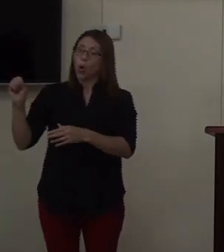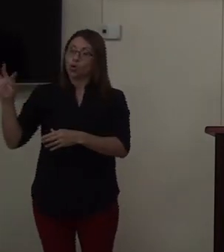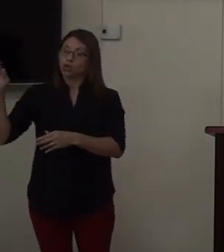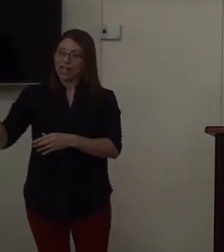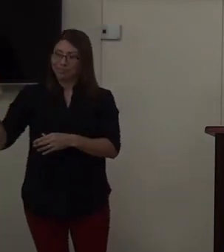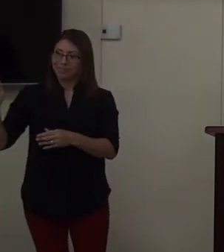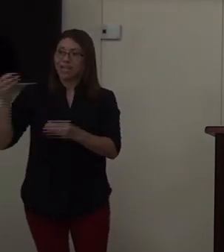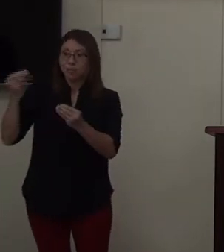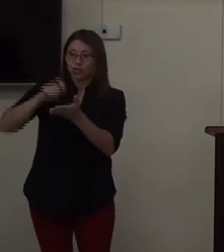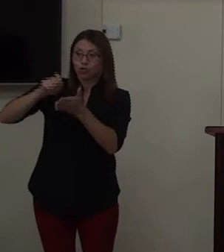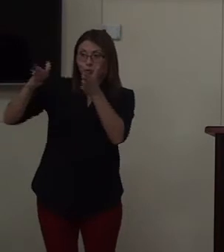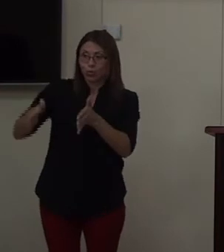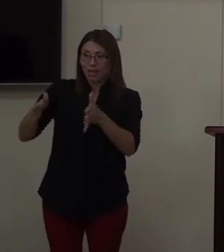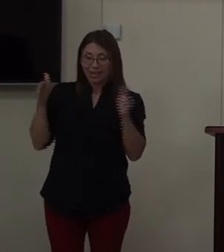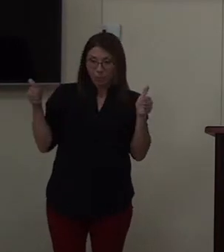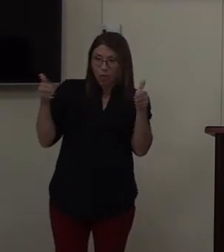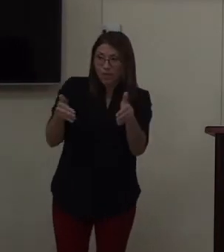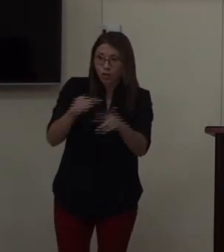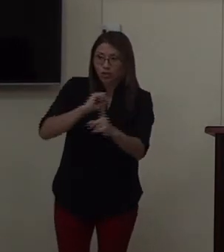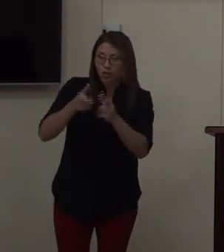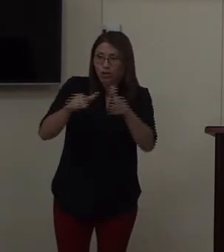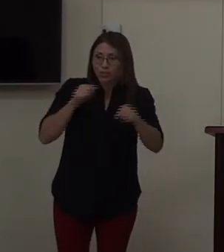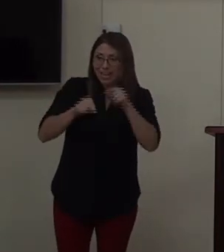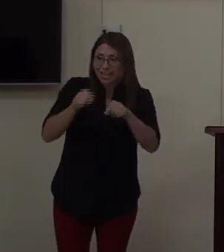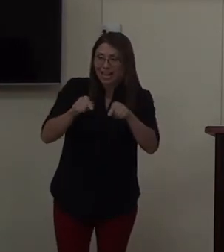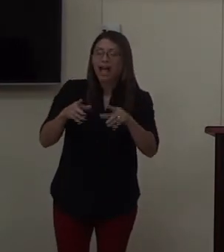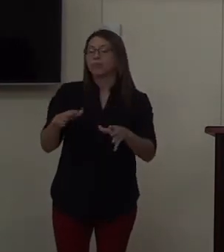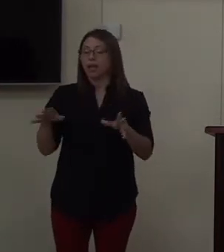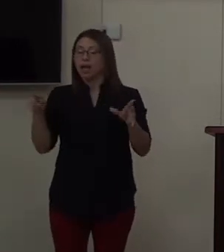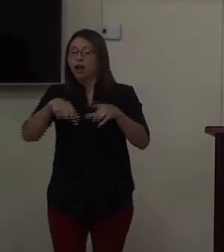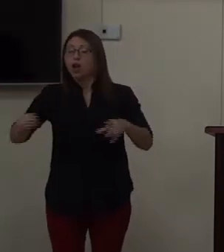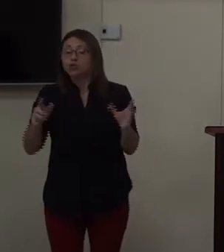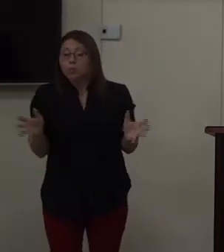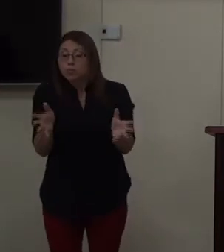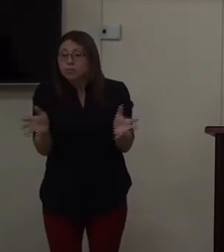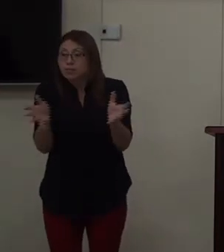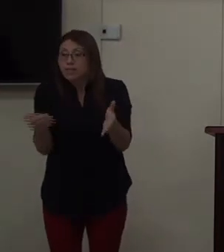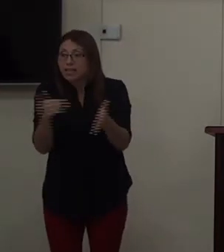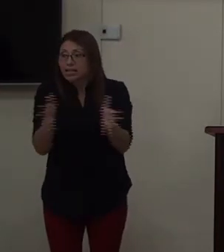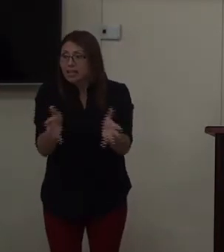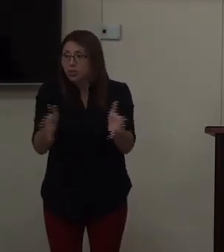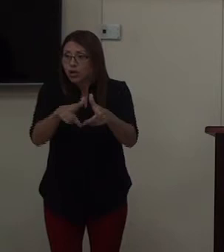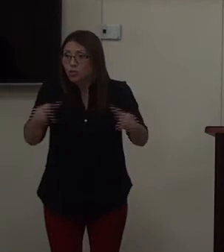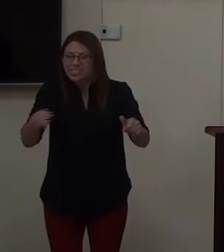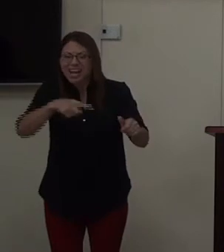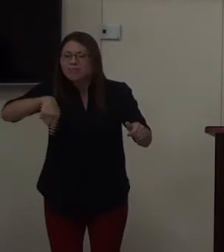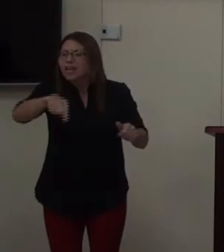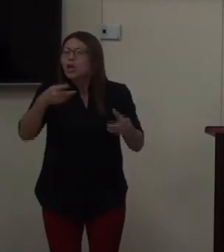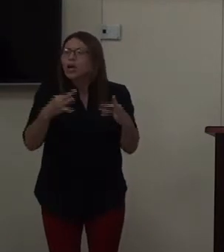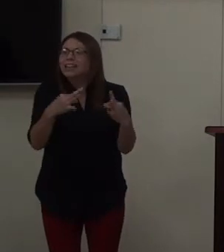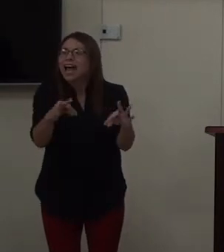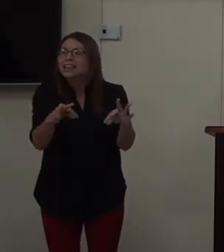del movimiento de la sociolingüística crítica, los movimientos de revitalización lingüística lo que tratan es de construir